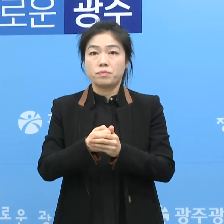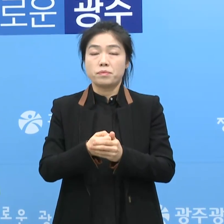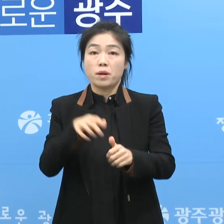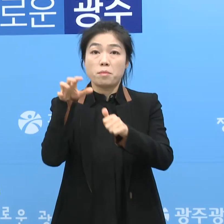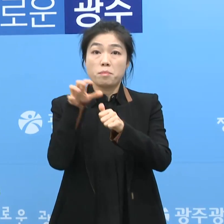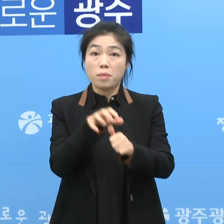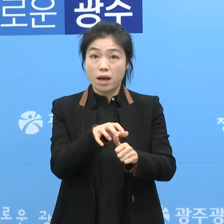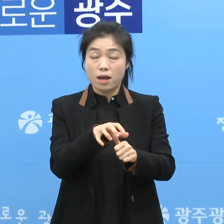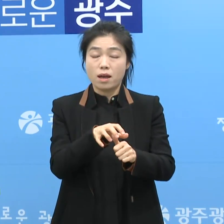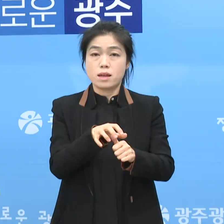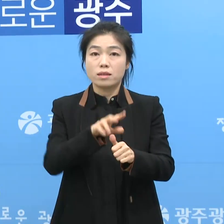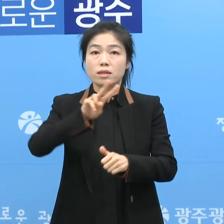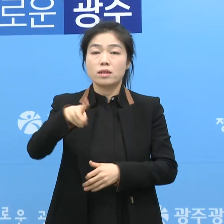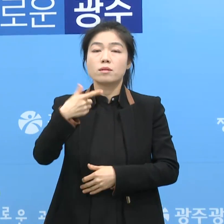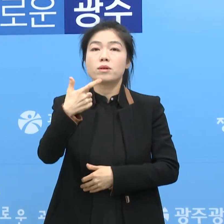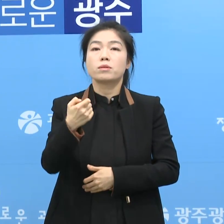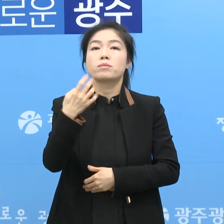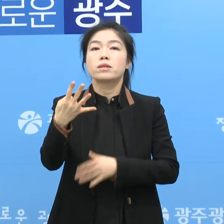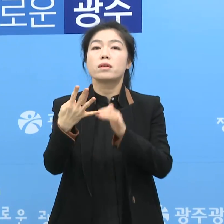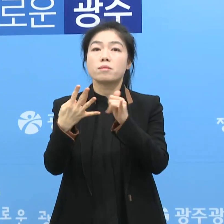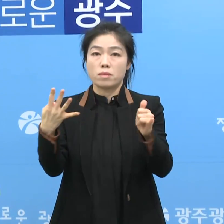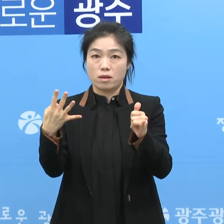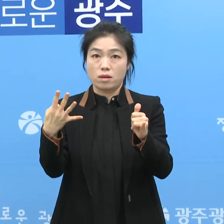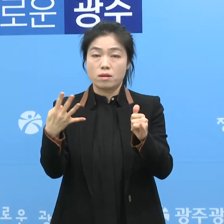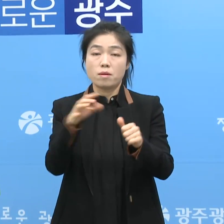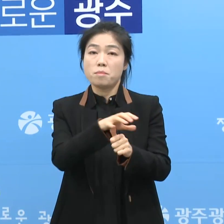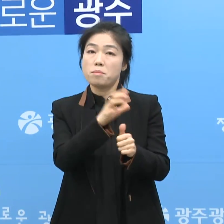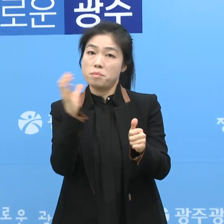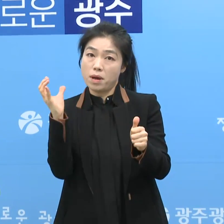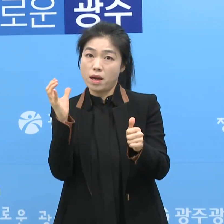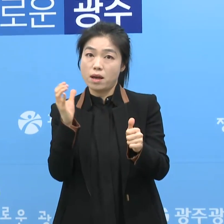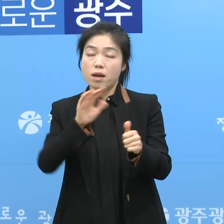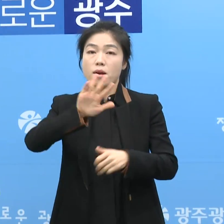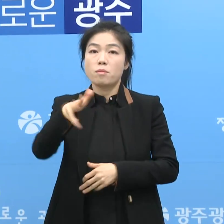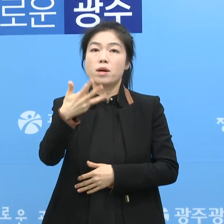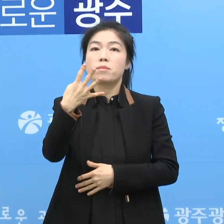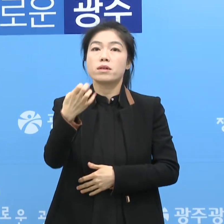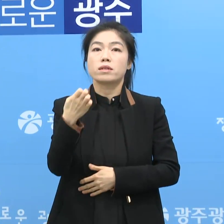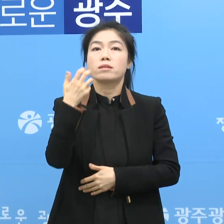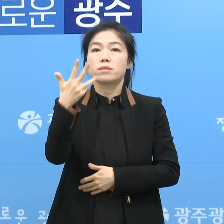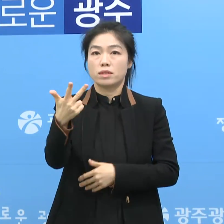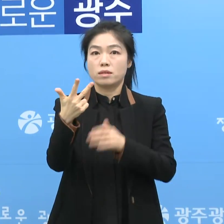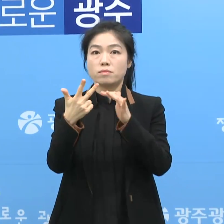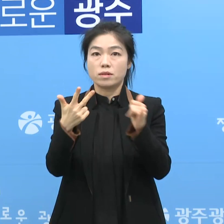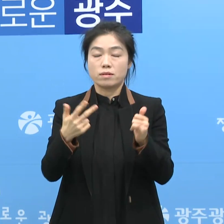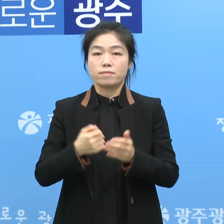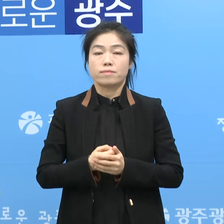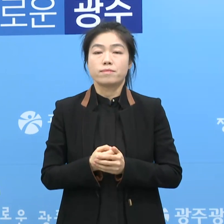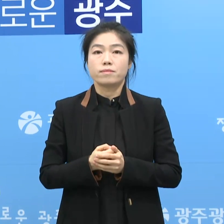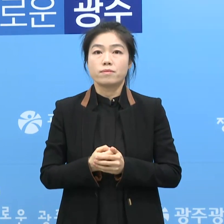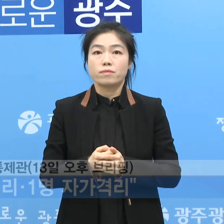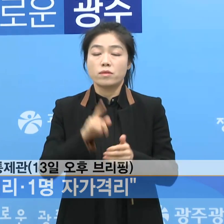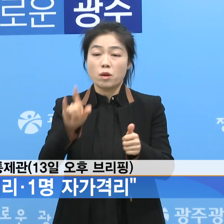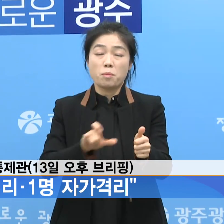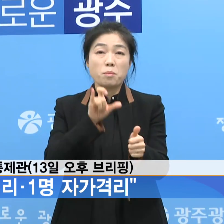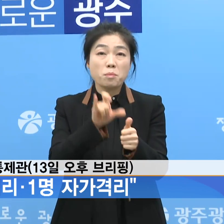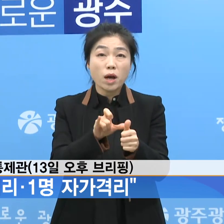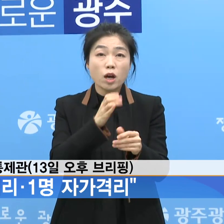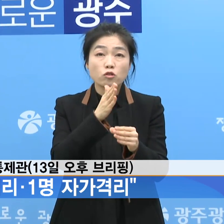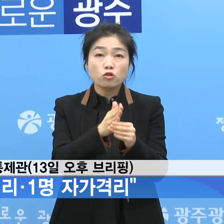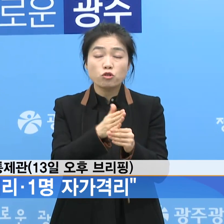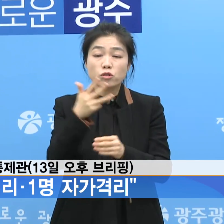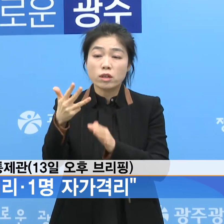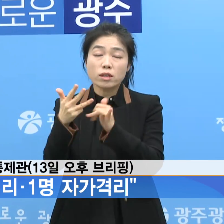격리 대상자는 264명이고 해제는 847명입니다. 확진자